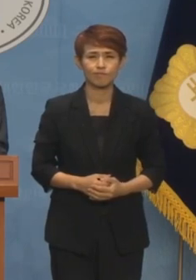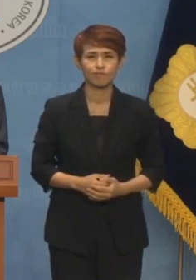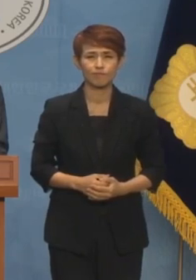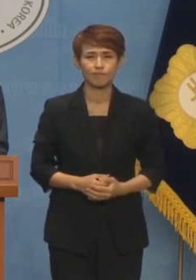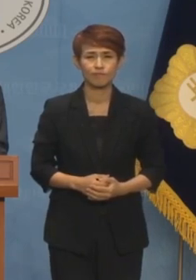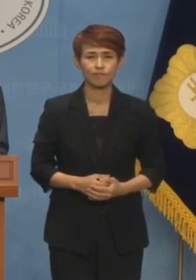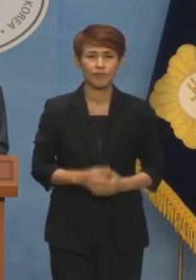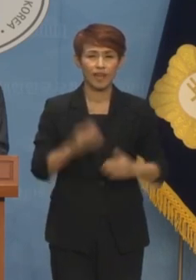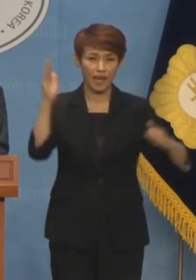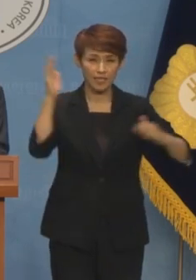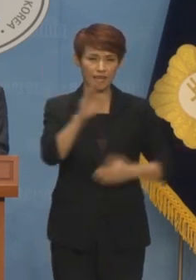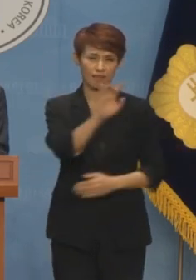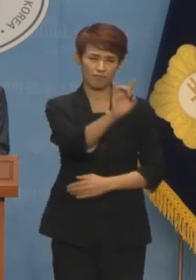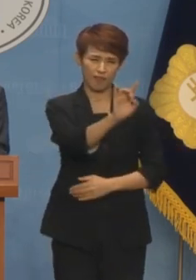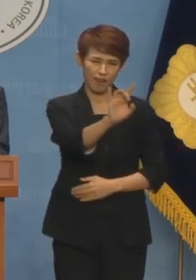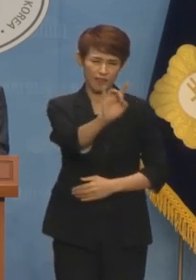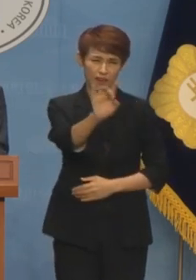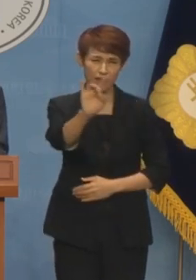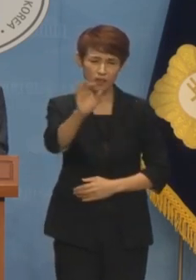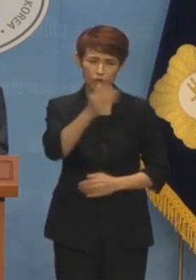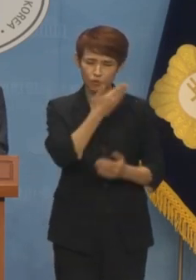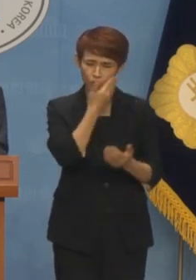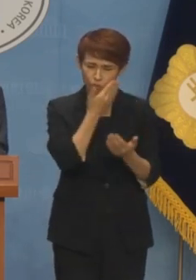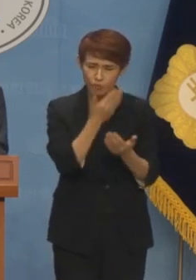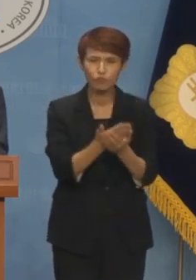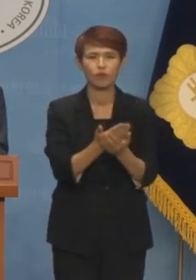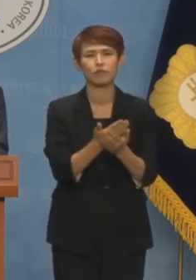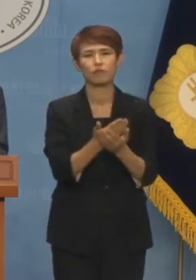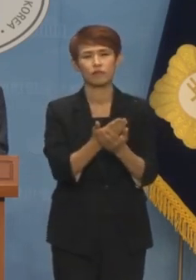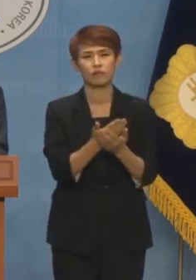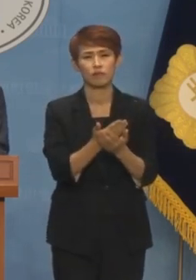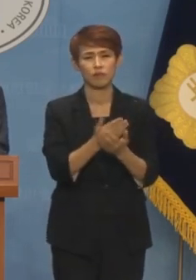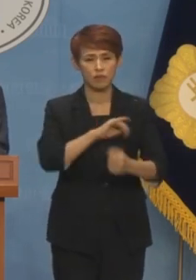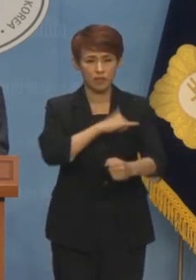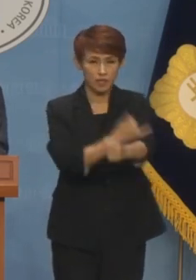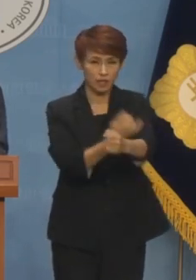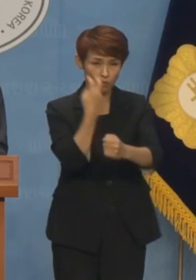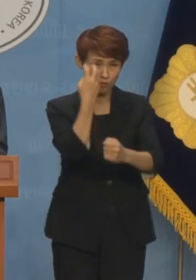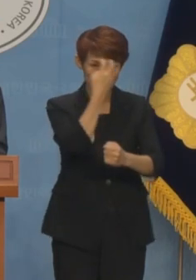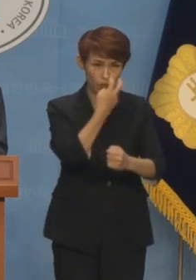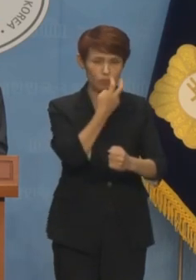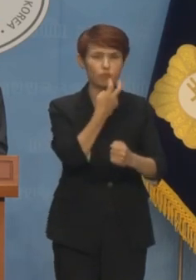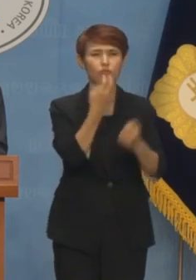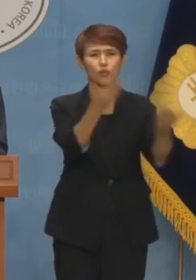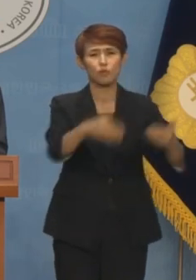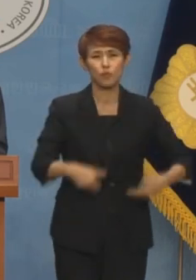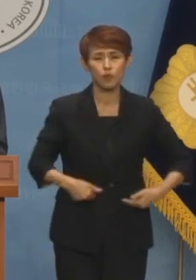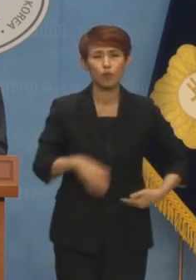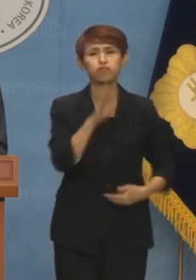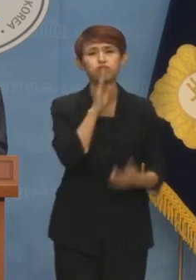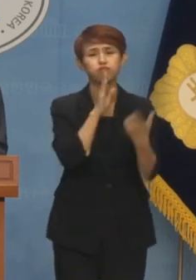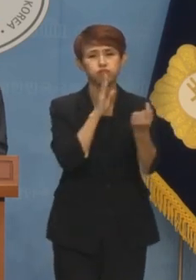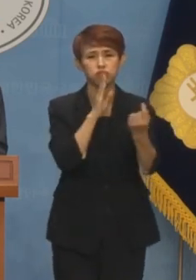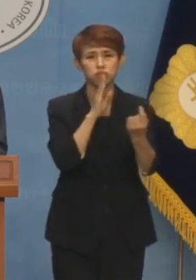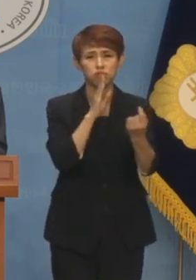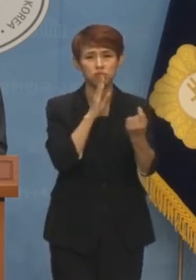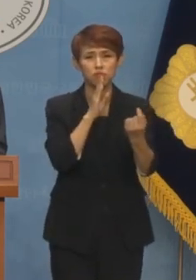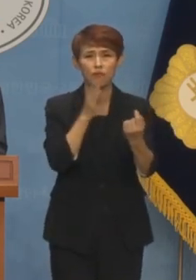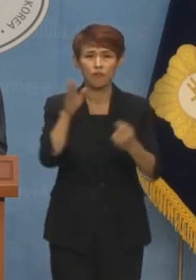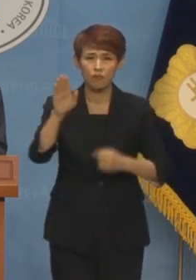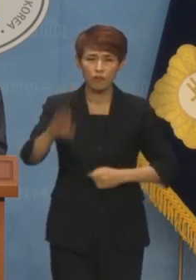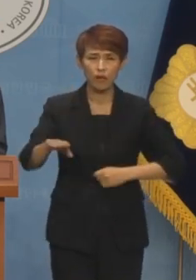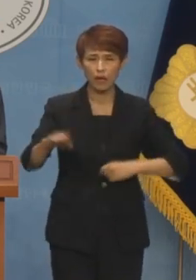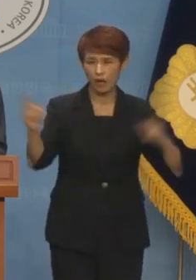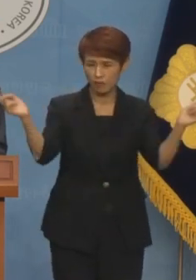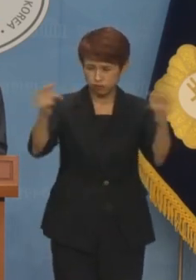한 명 한 명 너무나 소중한 우리 아이들의 인권을 보장해야 한다는 너무나 당연한 이야기가 이렇게 정쟁의